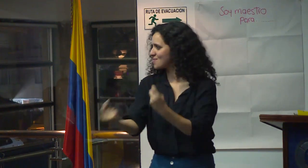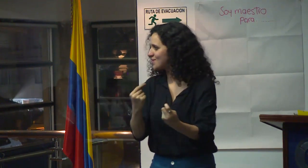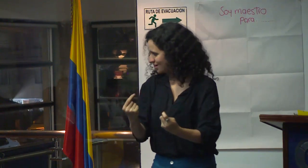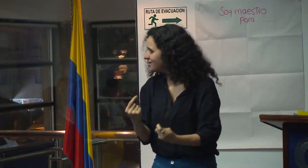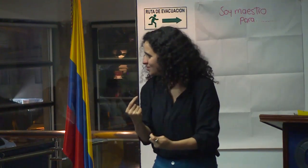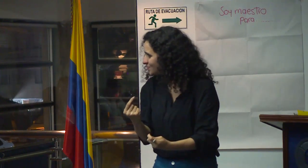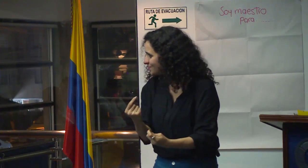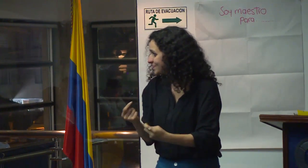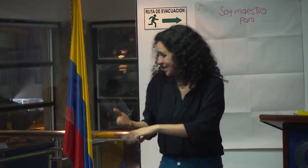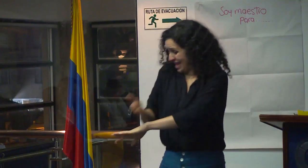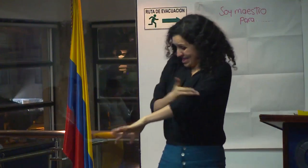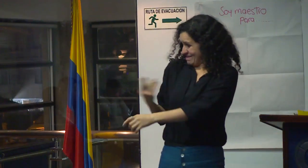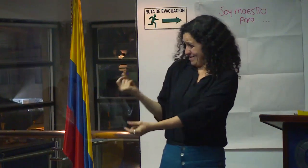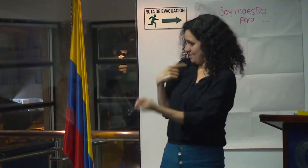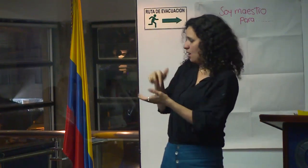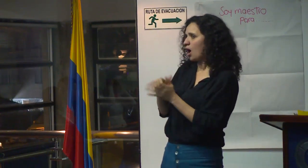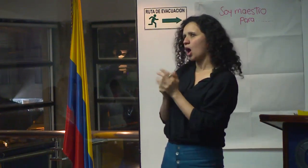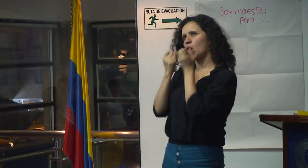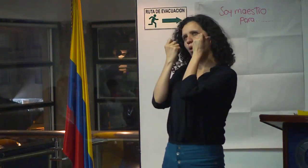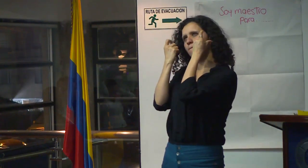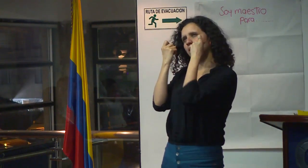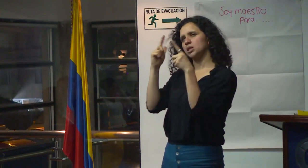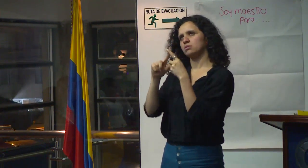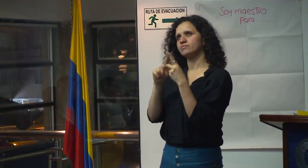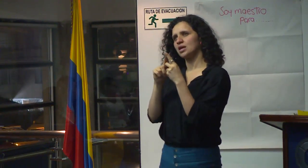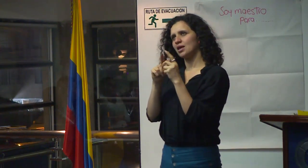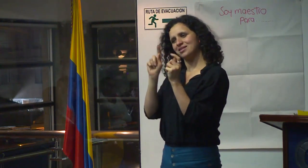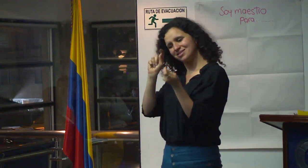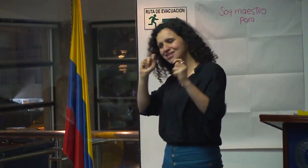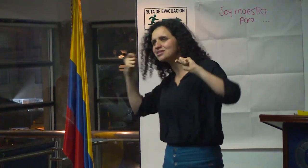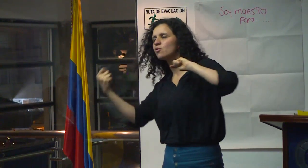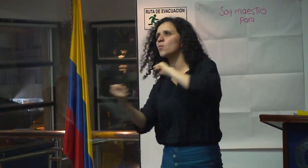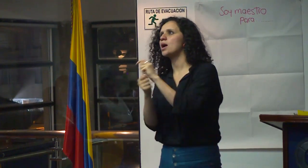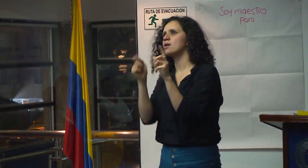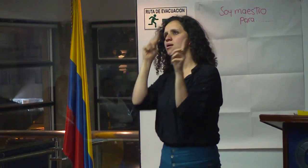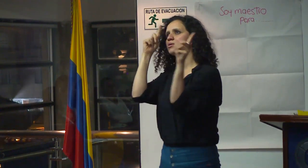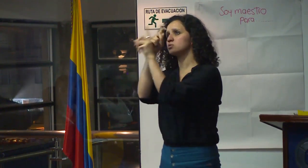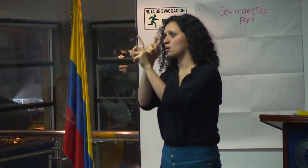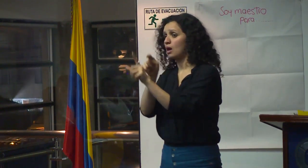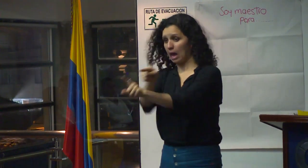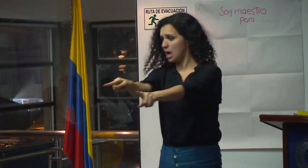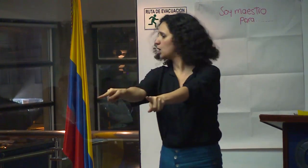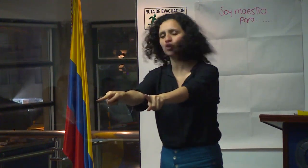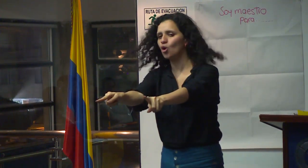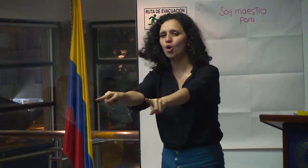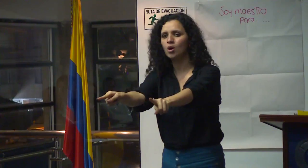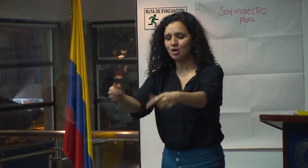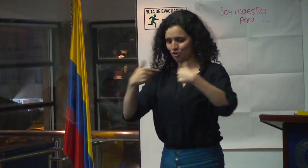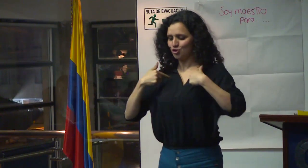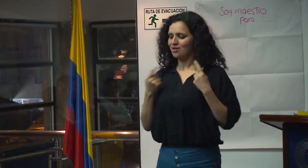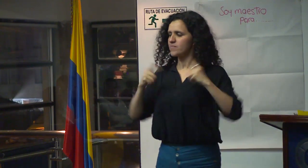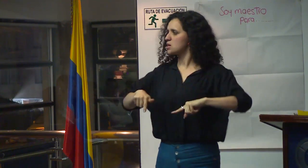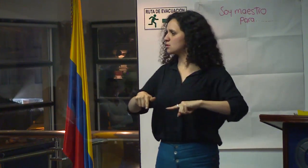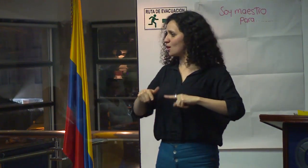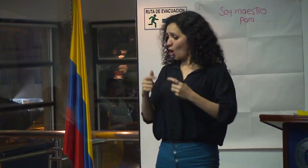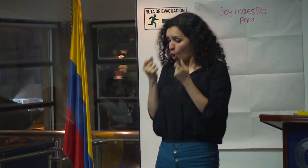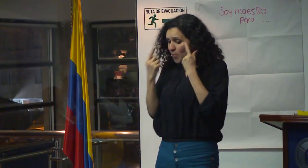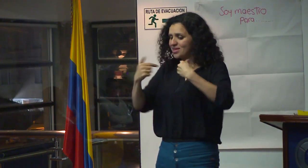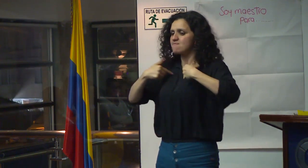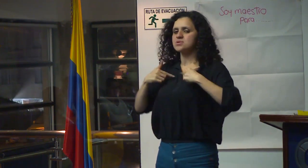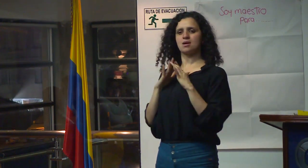anterior, comprender, reflexionar y transformar, no solamente al otro, mi realidad, para entenderlo a él y que él me